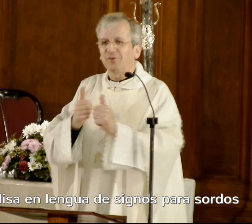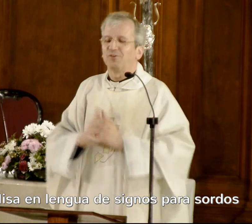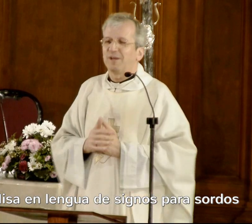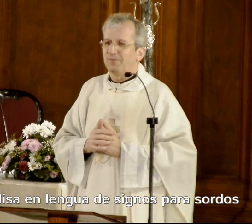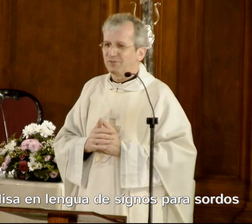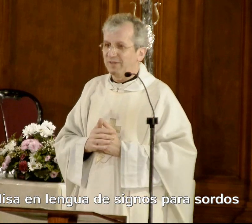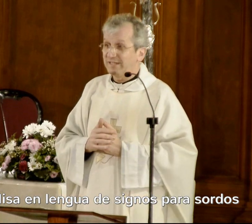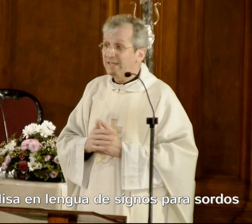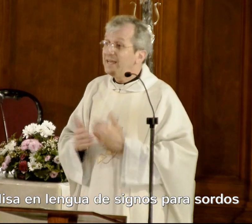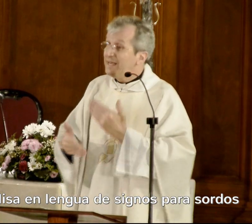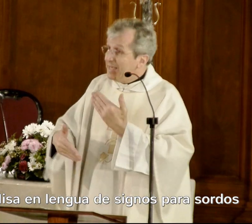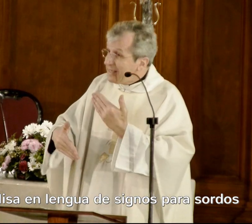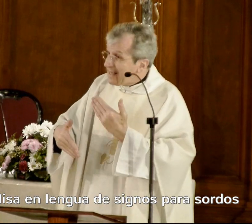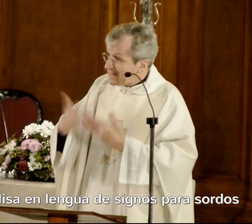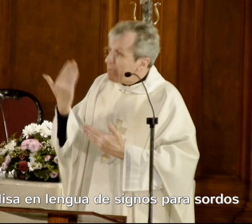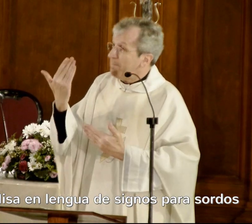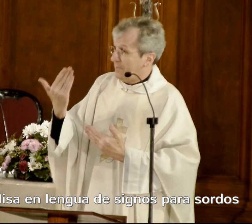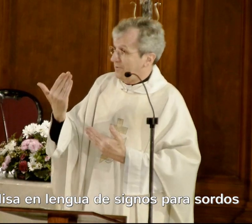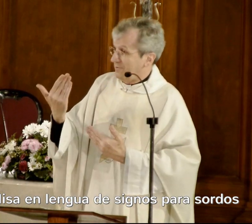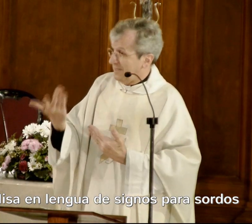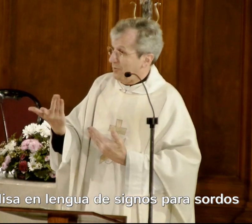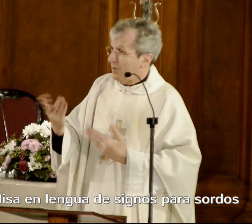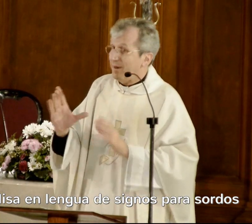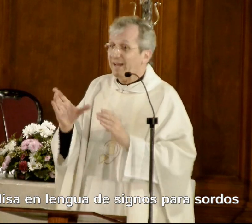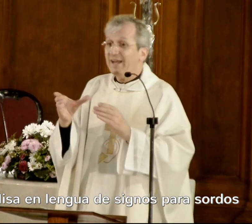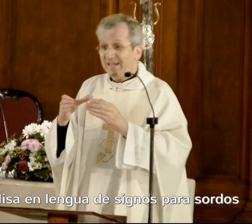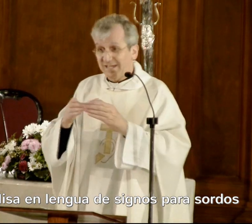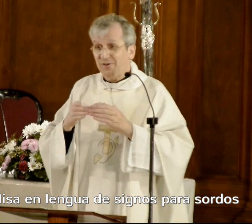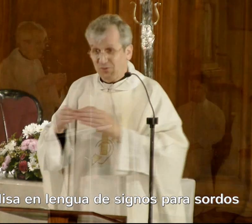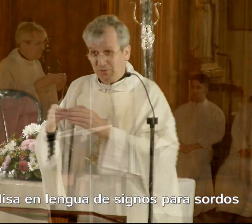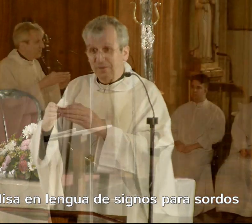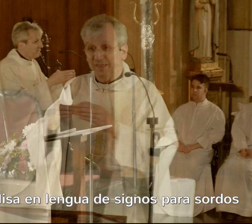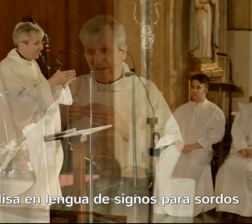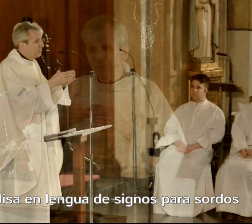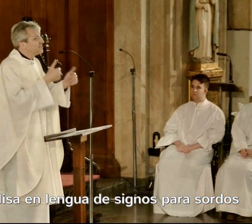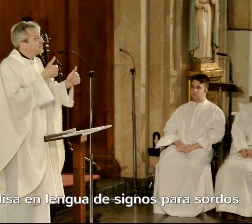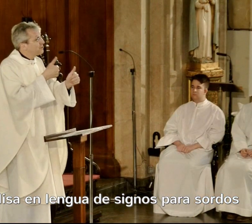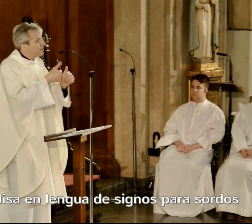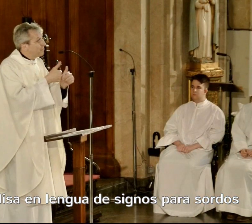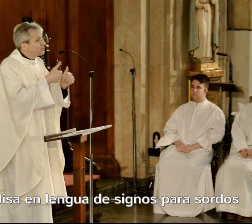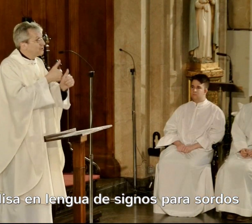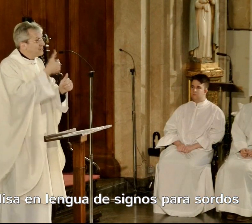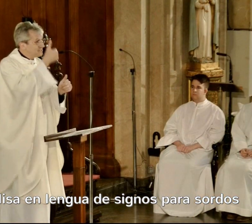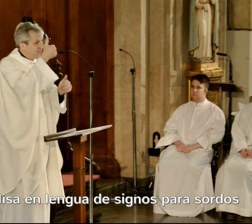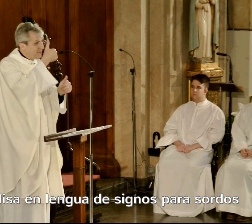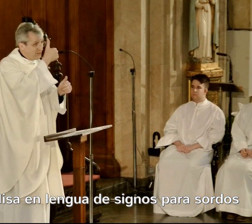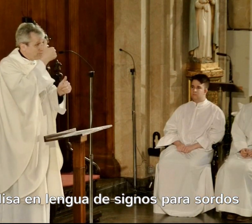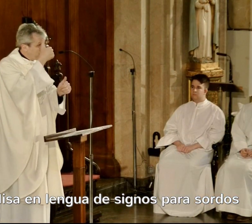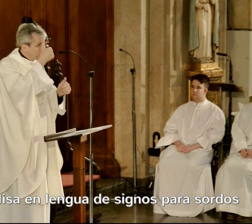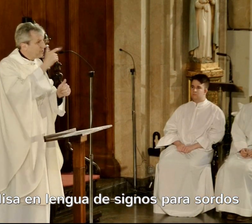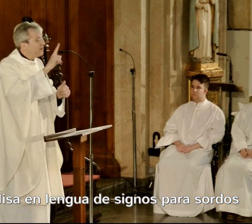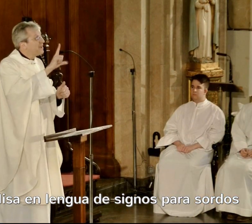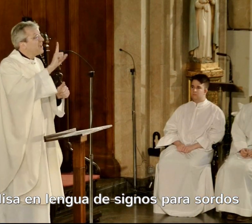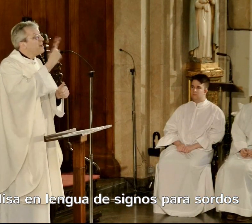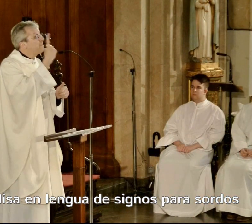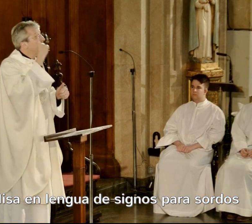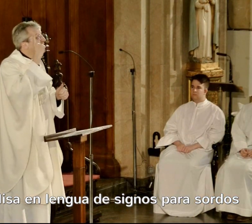los apóstoles. Y así empezó, de alguna manera, esa costumbre de reunirse los apóstoles el domingo, el primer